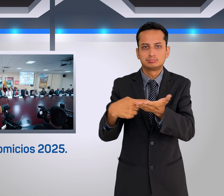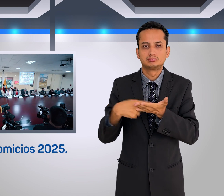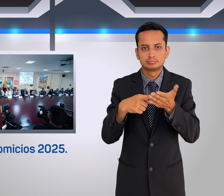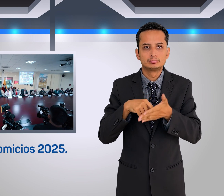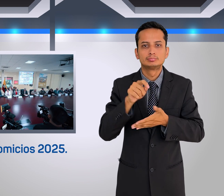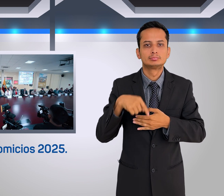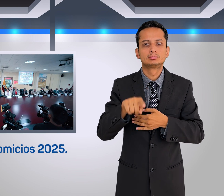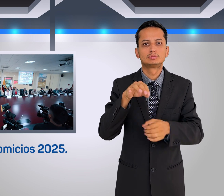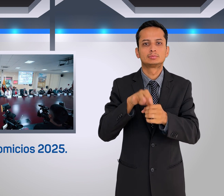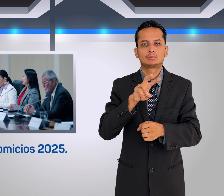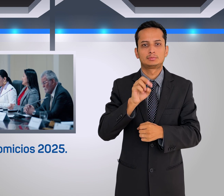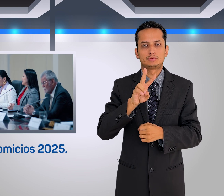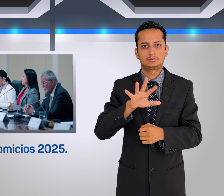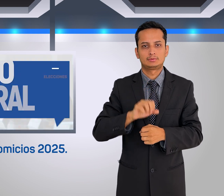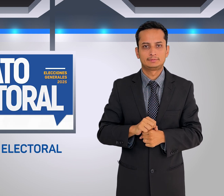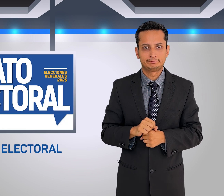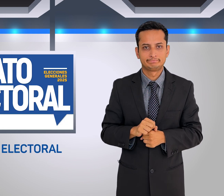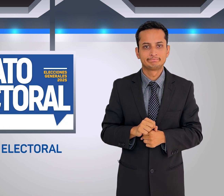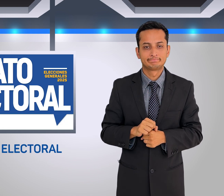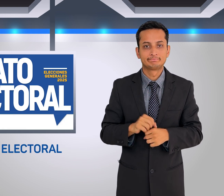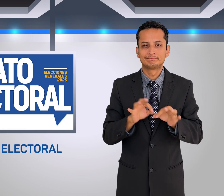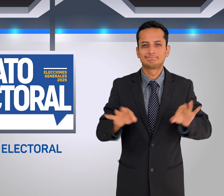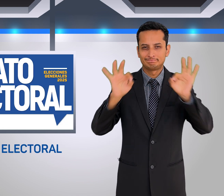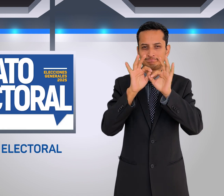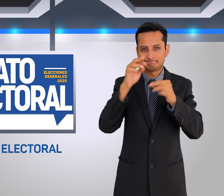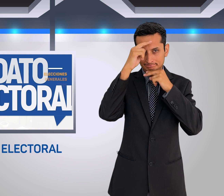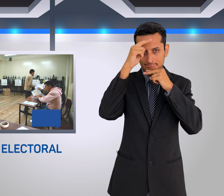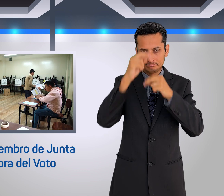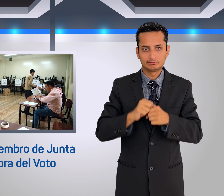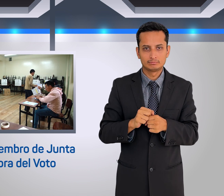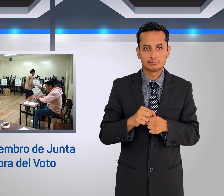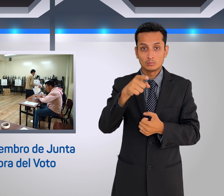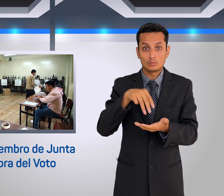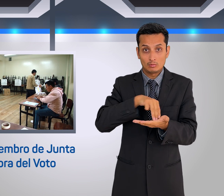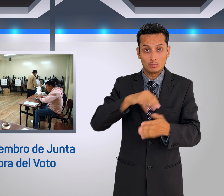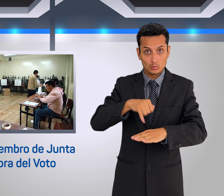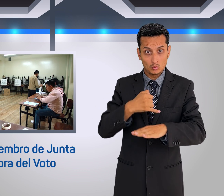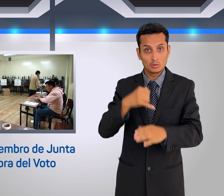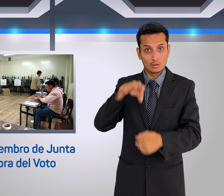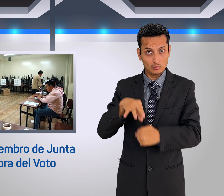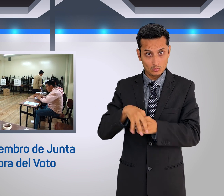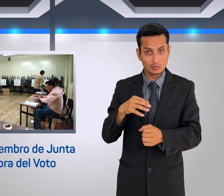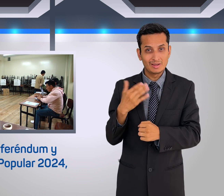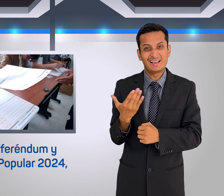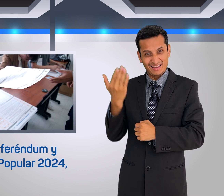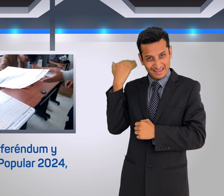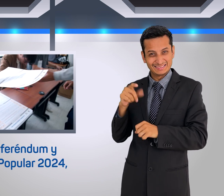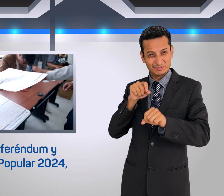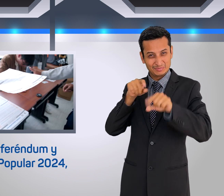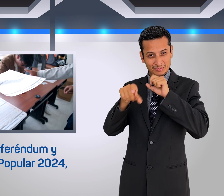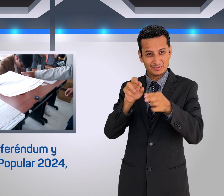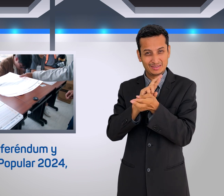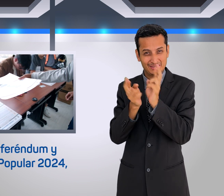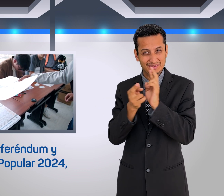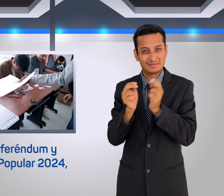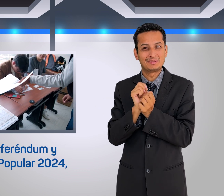Electoral para los comicios 2025. El dato electoral. Si fuiste miembro de Junta Receptora del Voto en el Referéndum